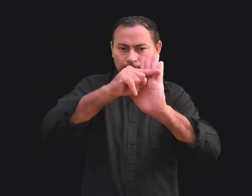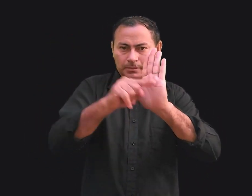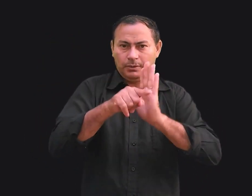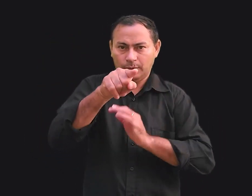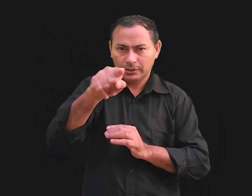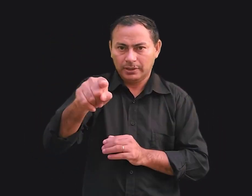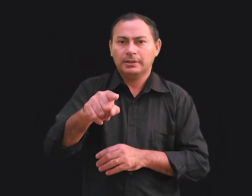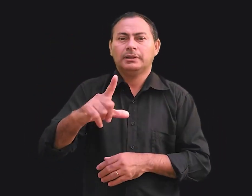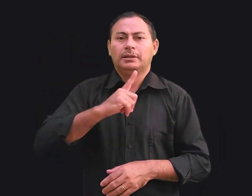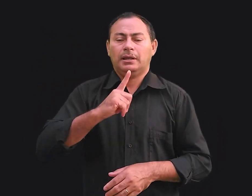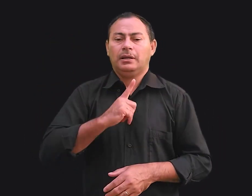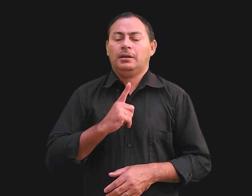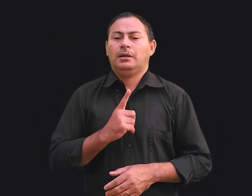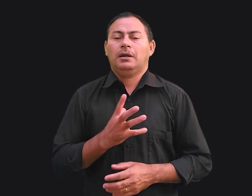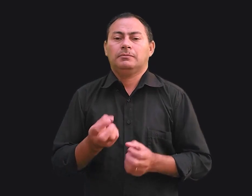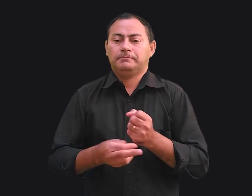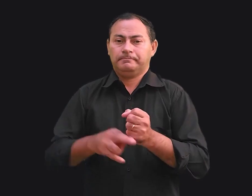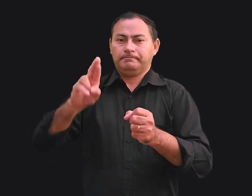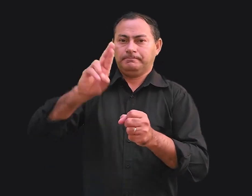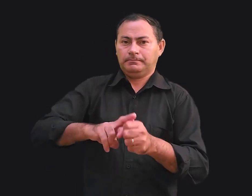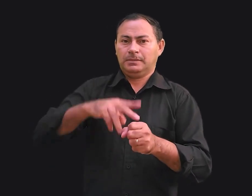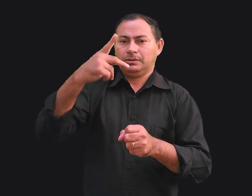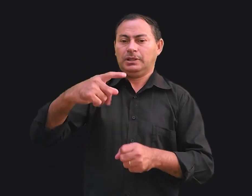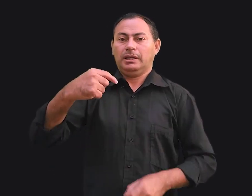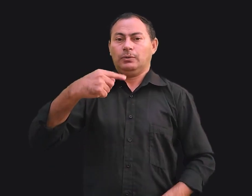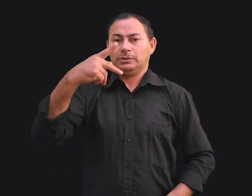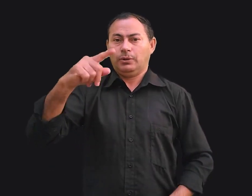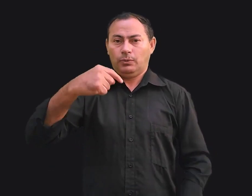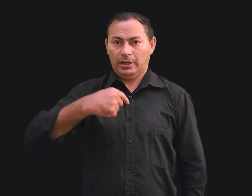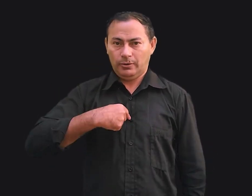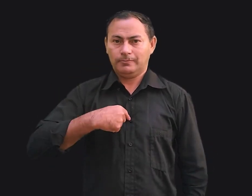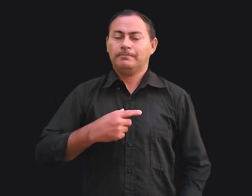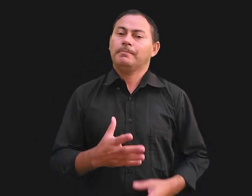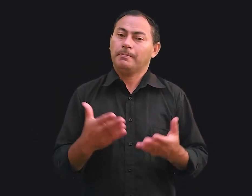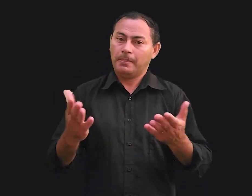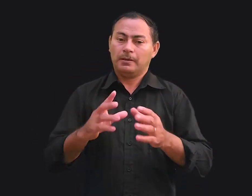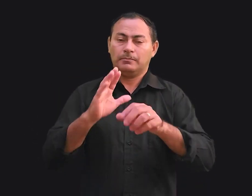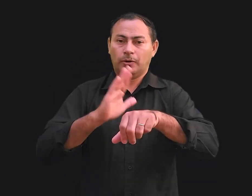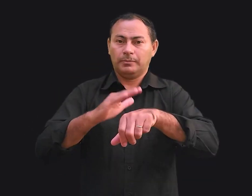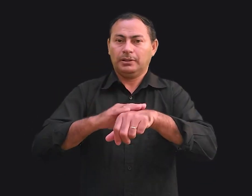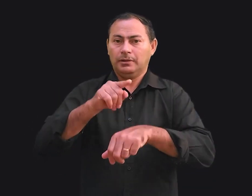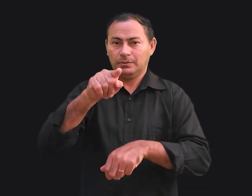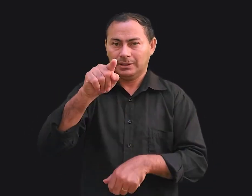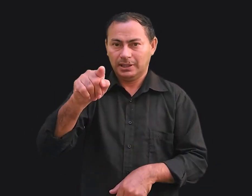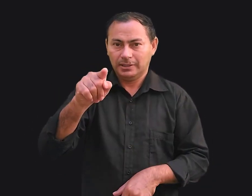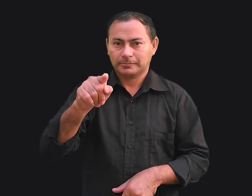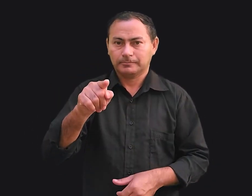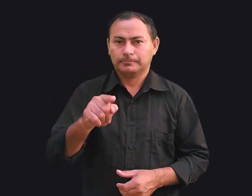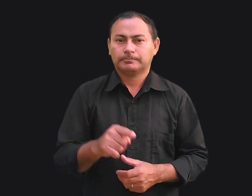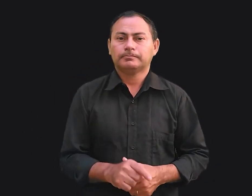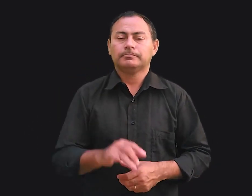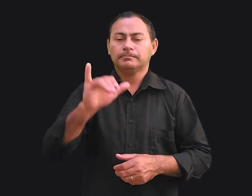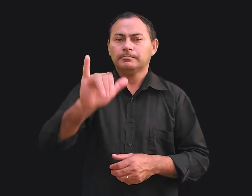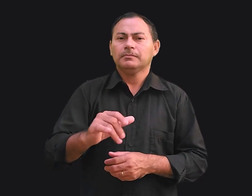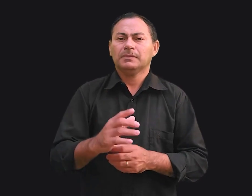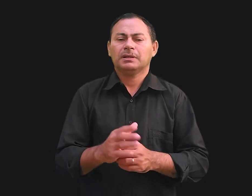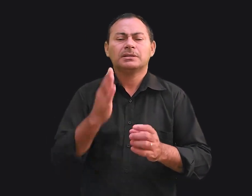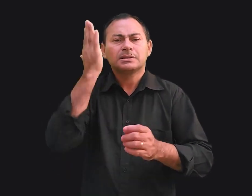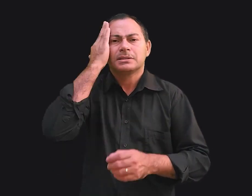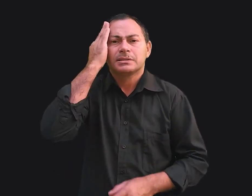você, você terá recuperado o seu eu. E nesse ponto que você está, então descobre